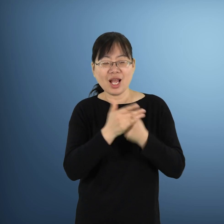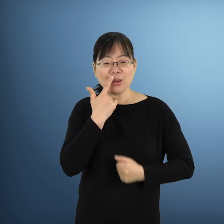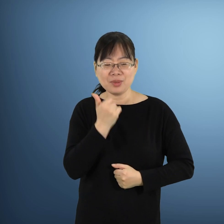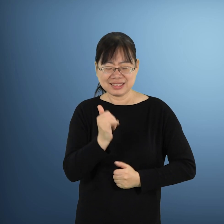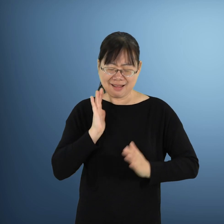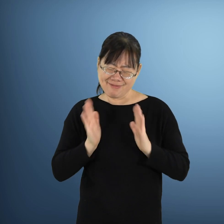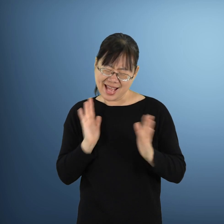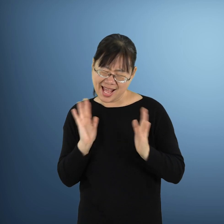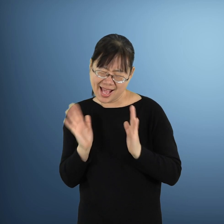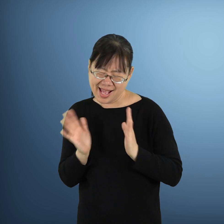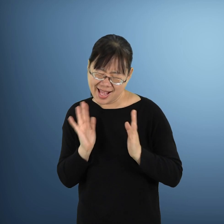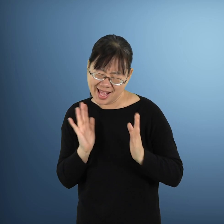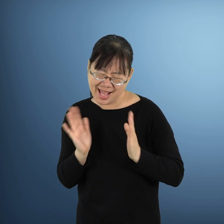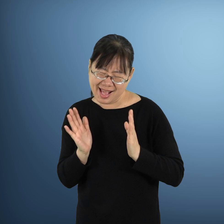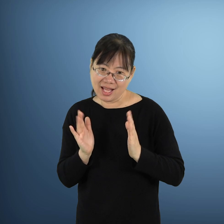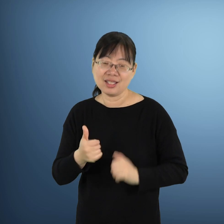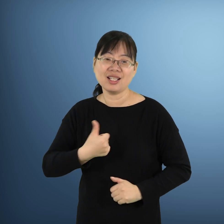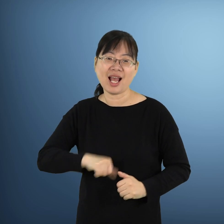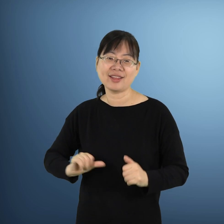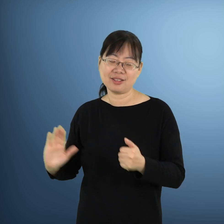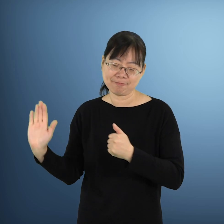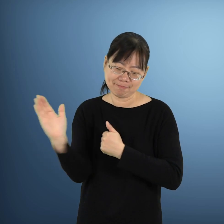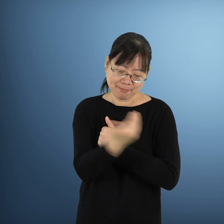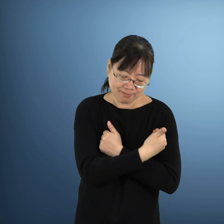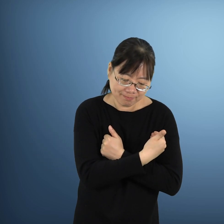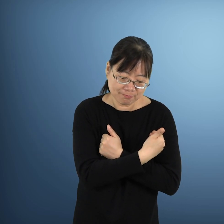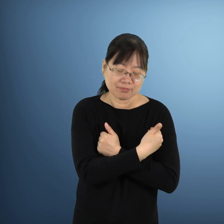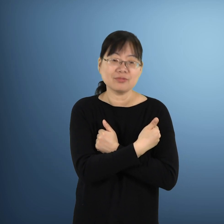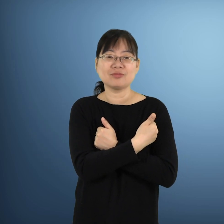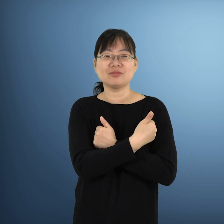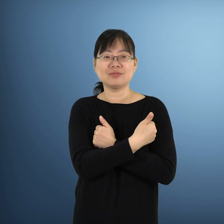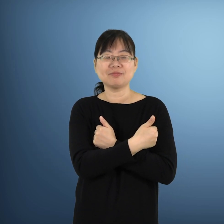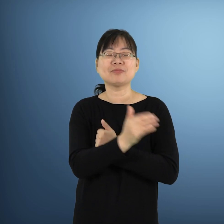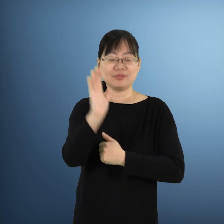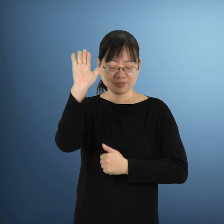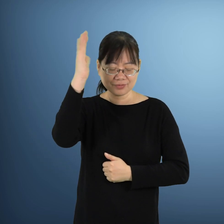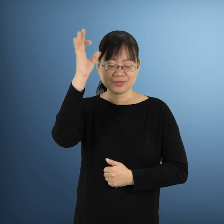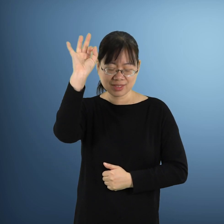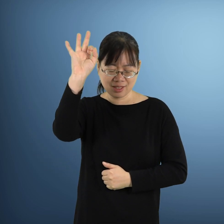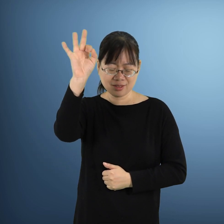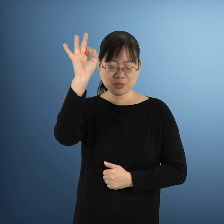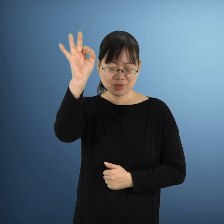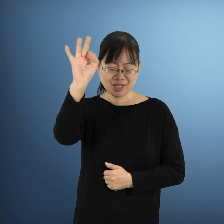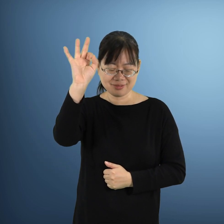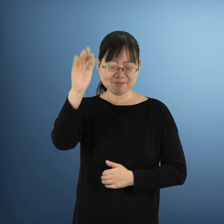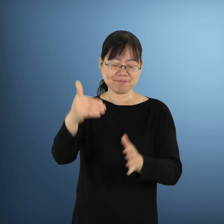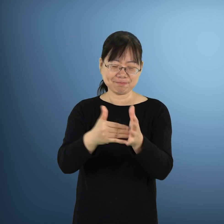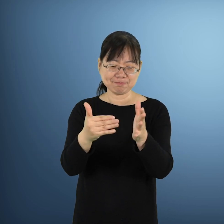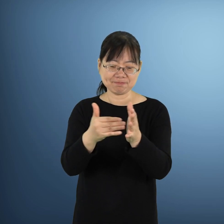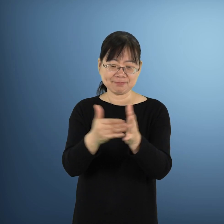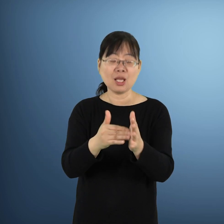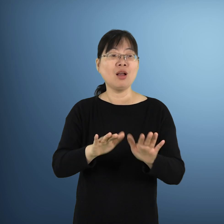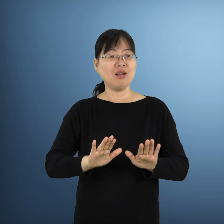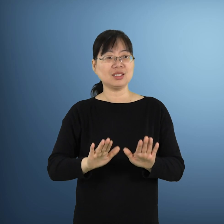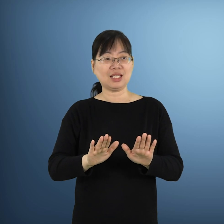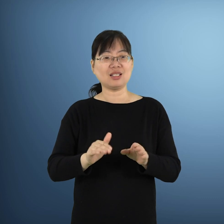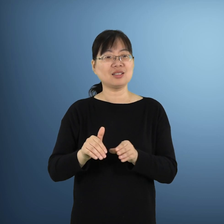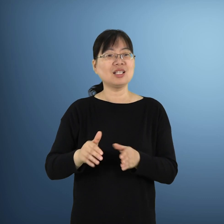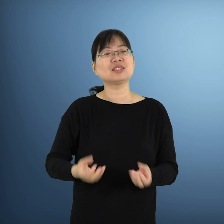아버지는 뛰어서 그 아들을 안아버려요. 됐다. 우리 잔치하자.